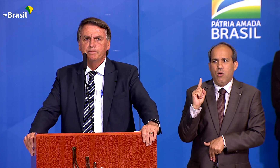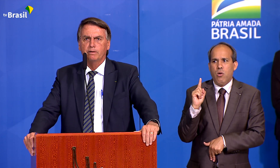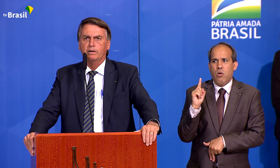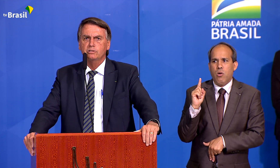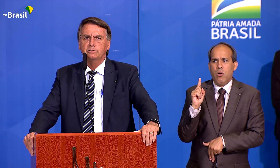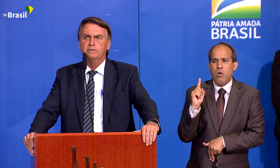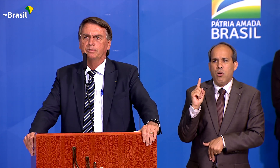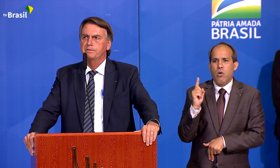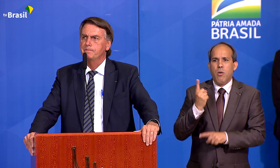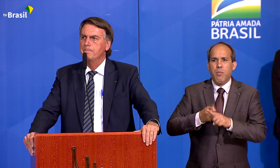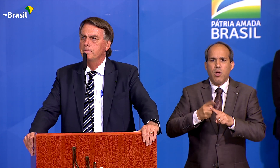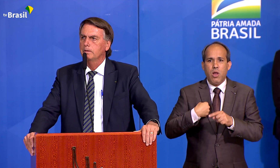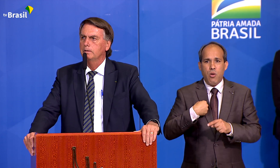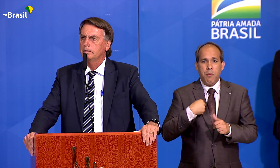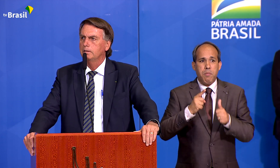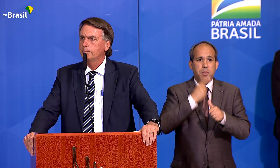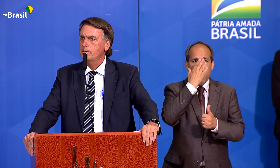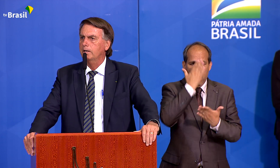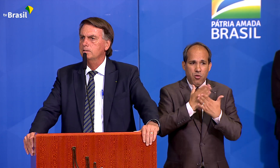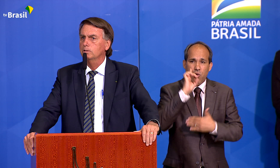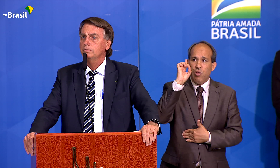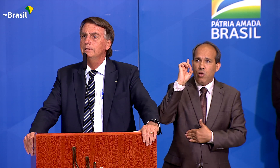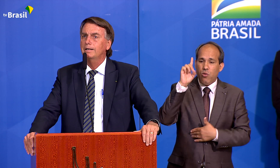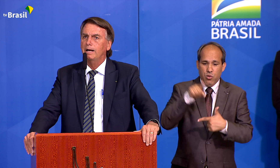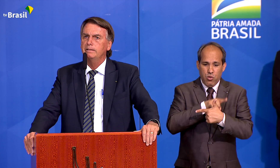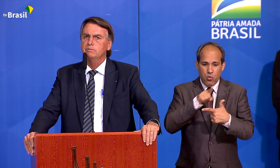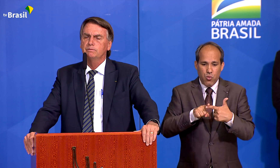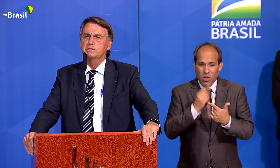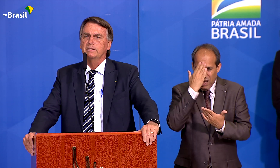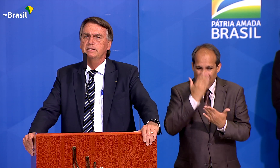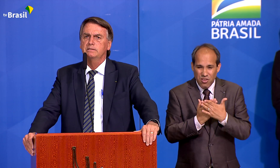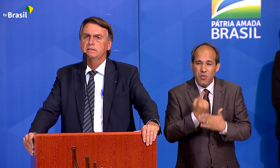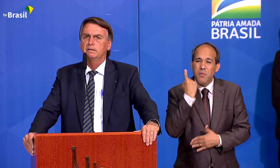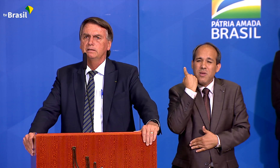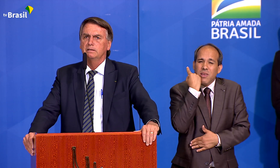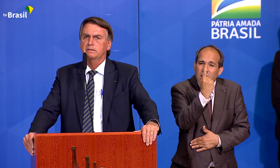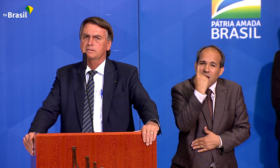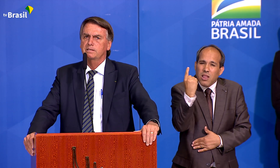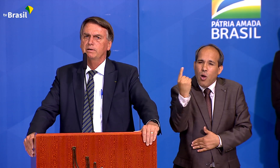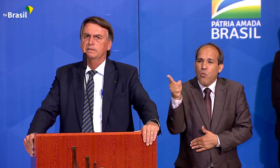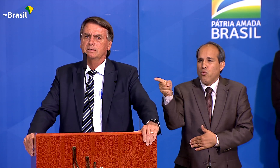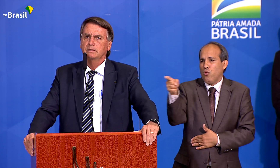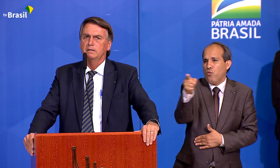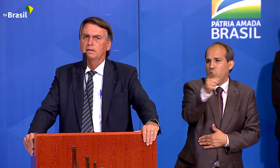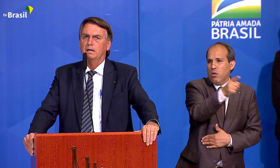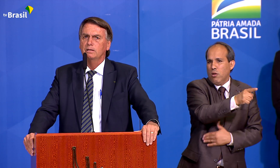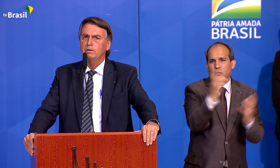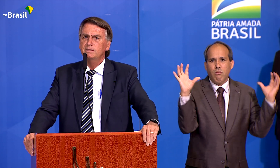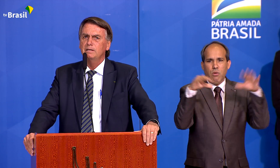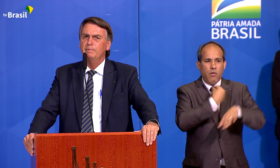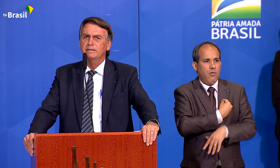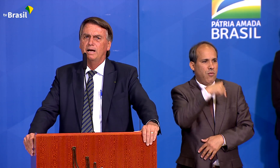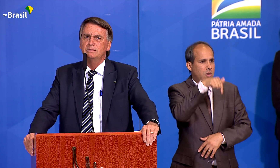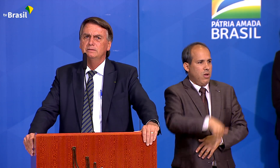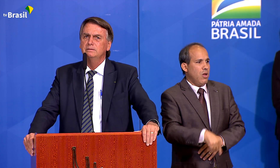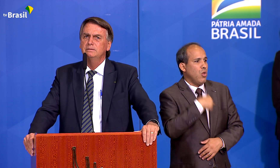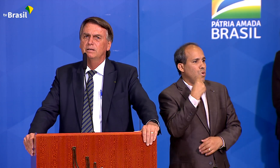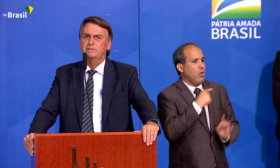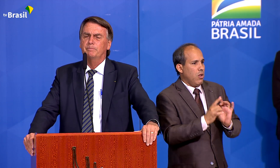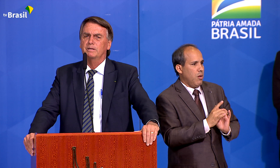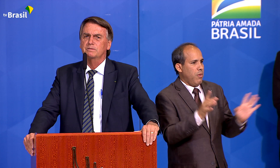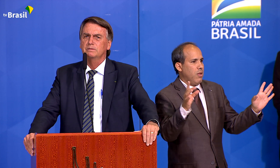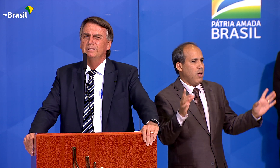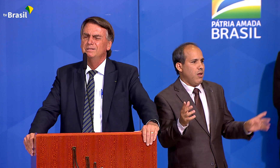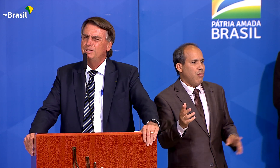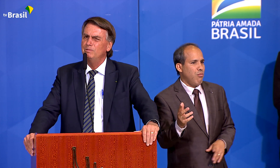é porque primeiro acredita em Deus e depois acredito em cada um de vocês que estão aqui a nossa Liberdade